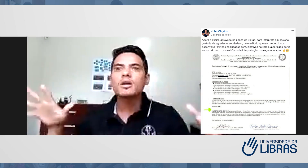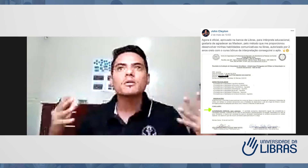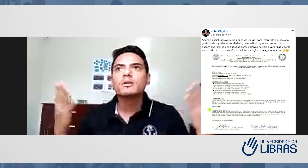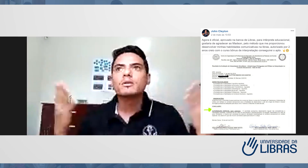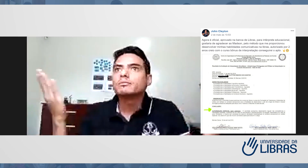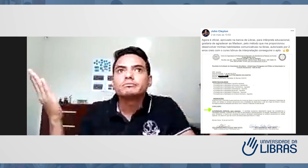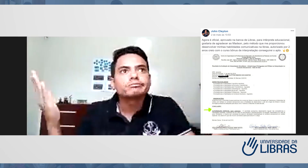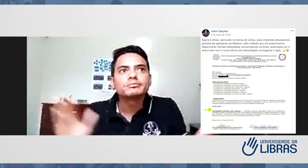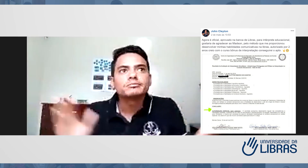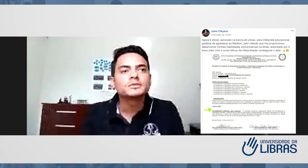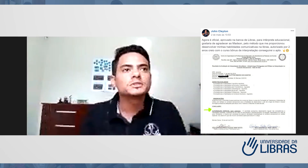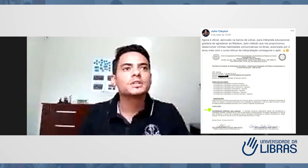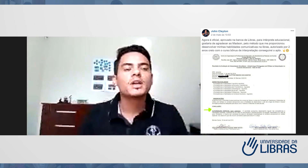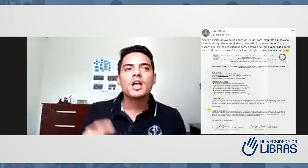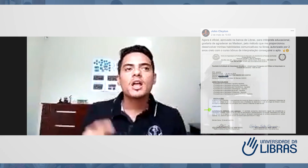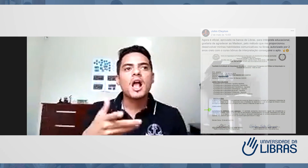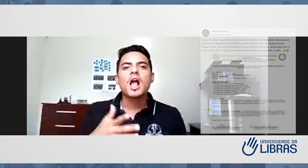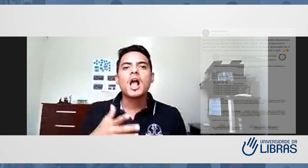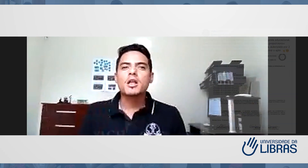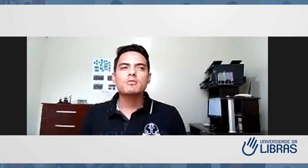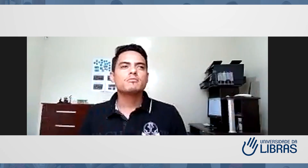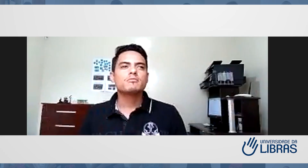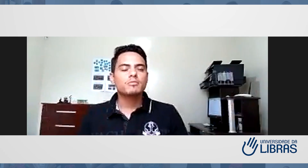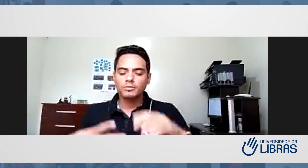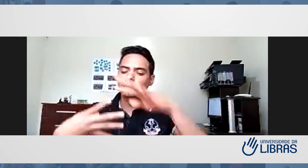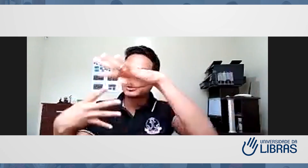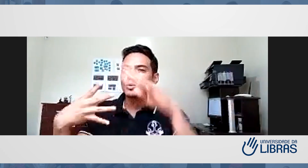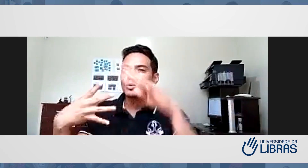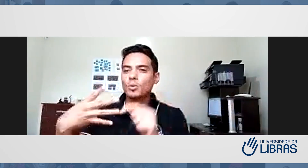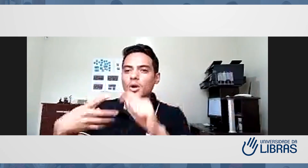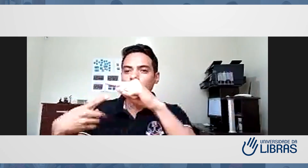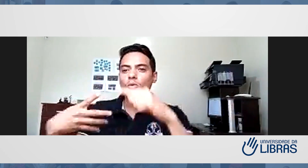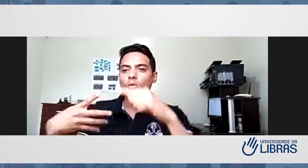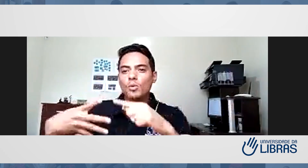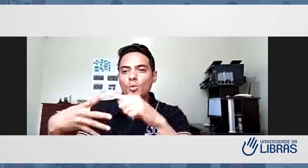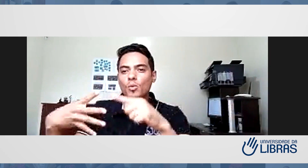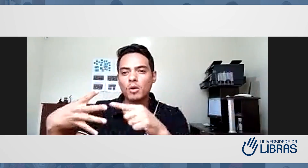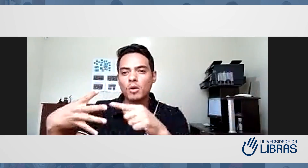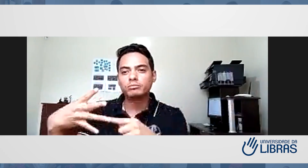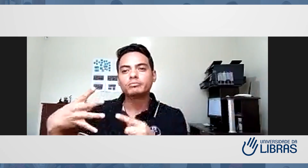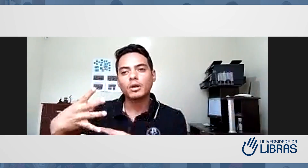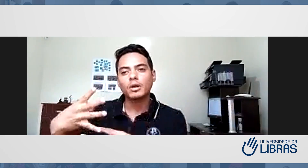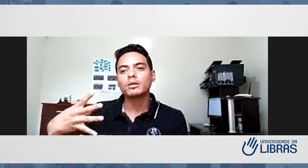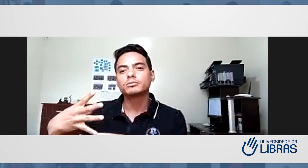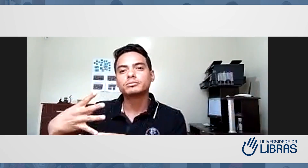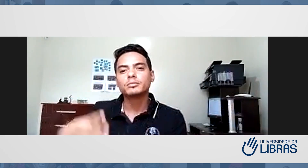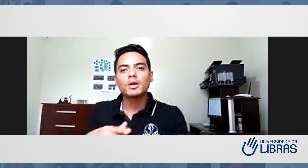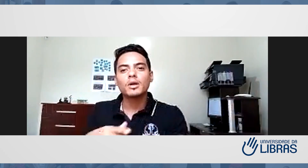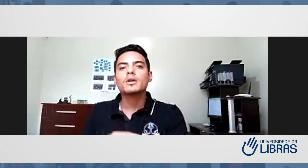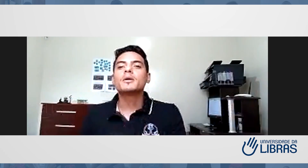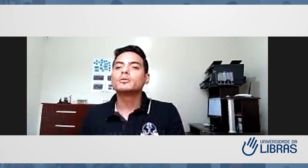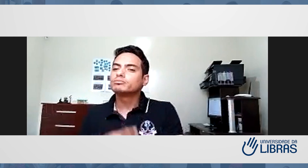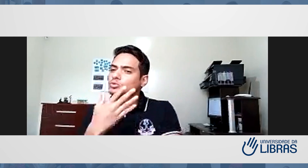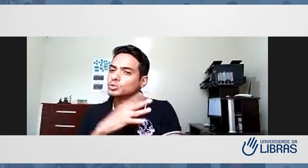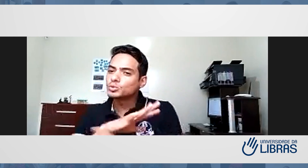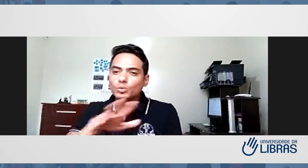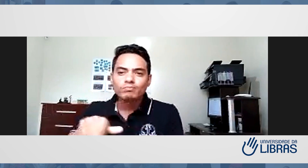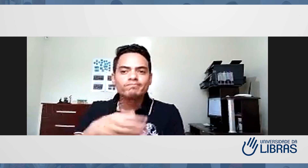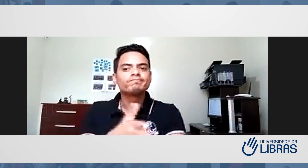em 8 semanas, atua hoje profissionalmente como intérprete, faz diferença na vida dos surdos, atua acompanhando o aluno